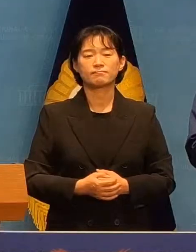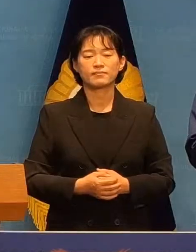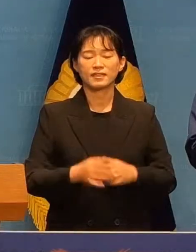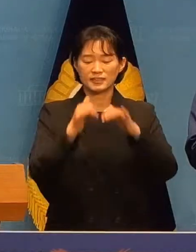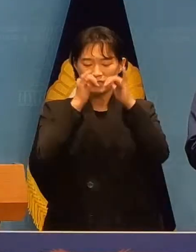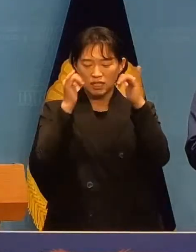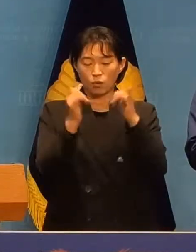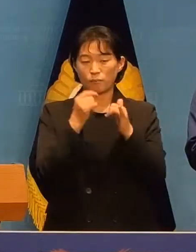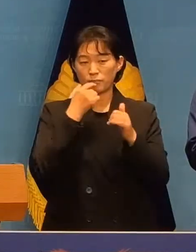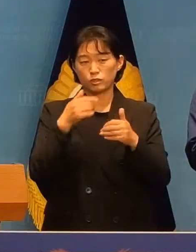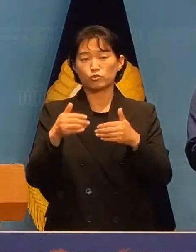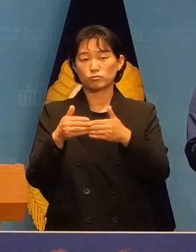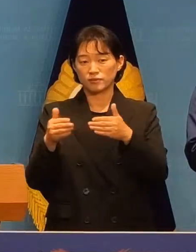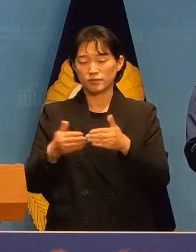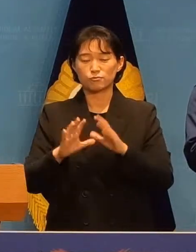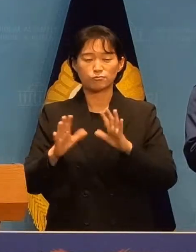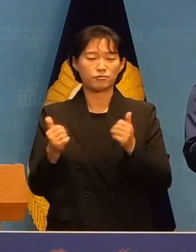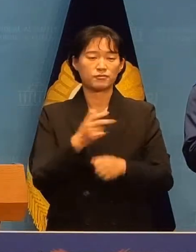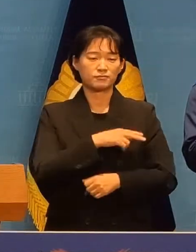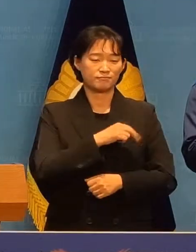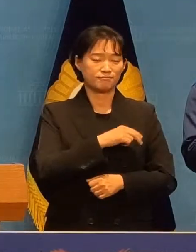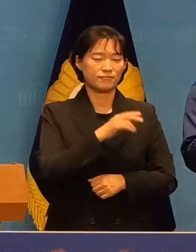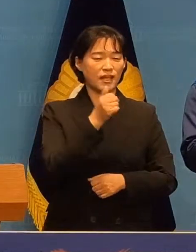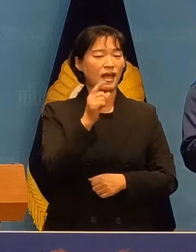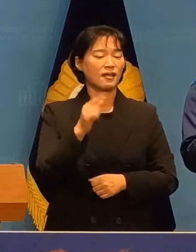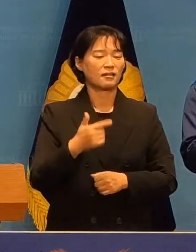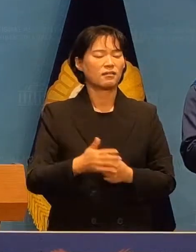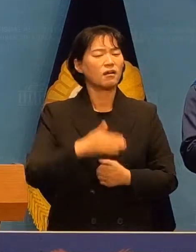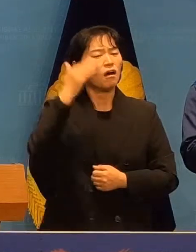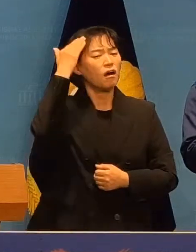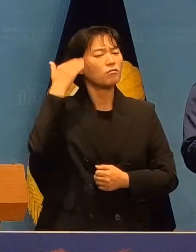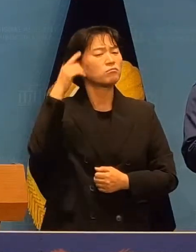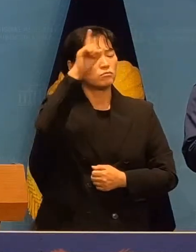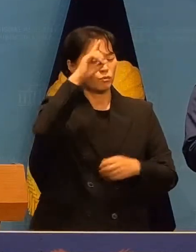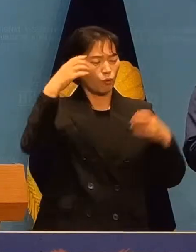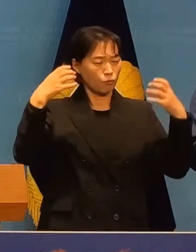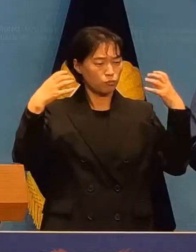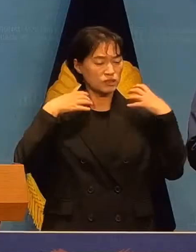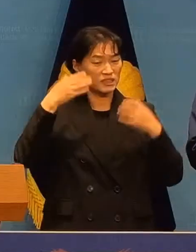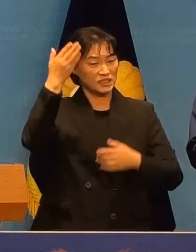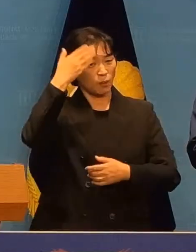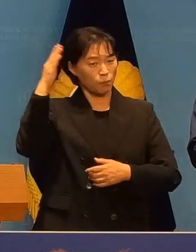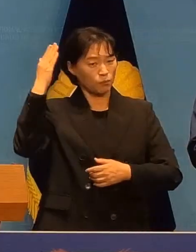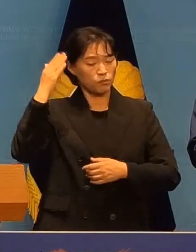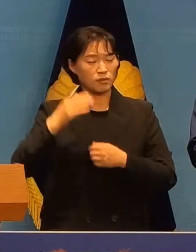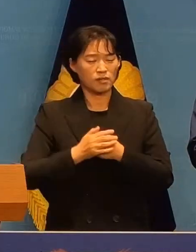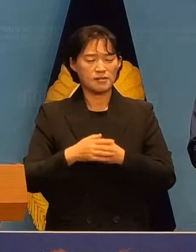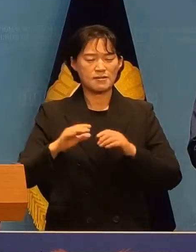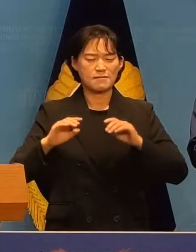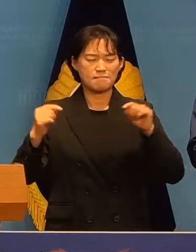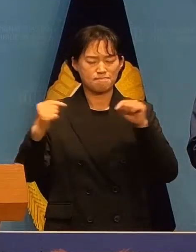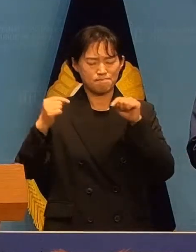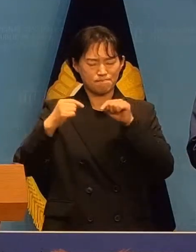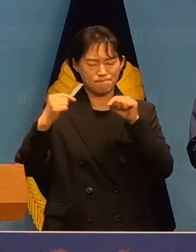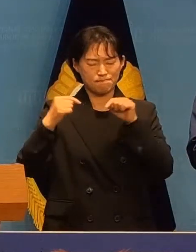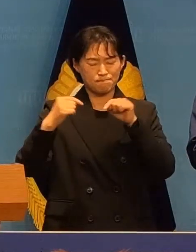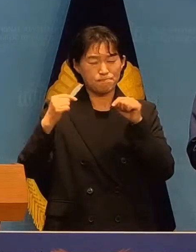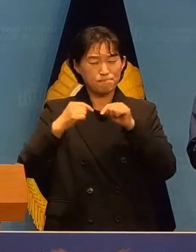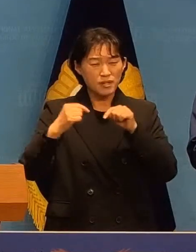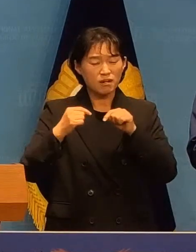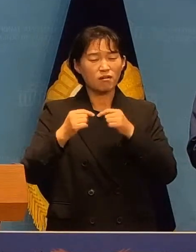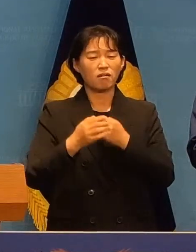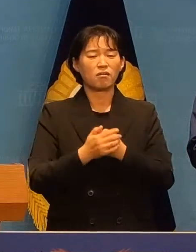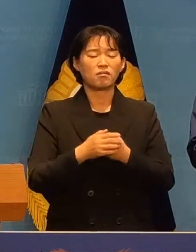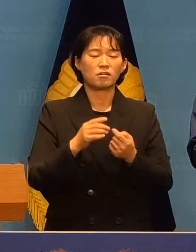사회민주당 국회의원 한창민입니다. 한국 정부는 트럼프 행정부와 기나긴 협상 끝에 대미 상호